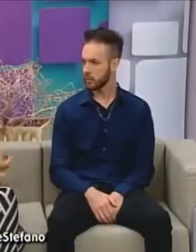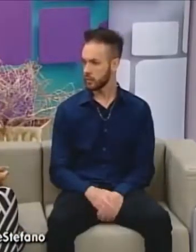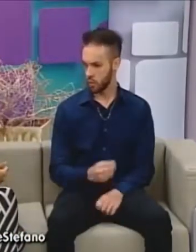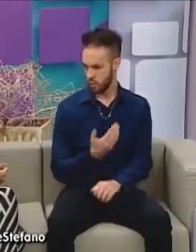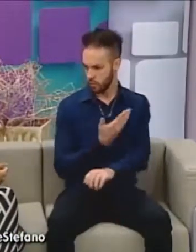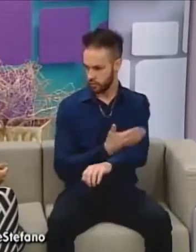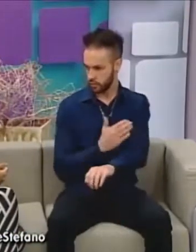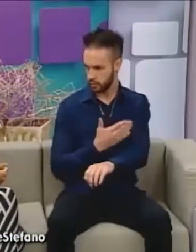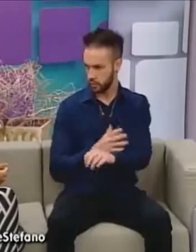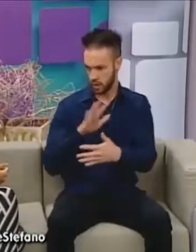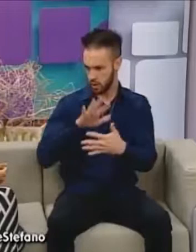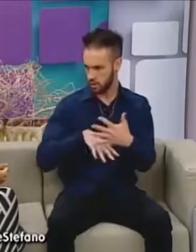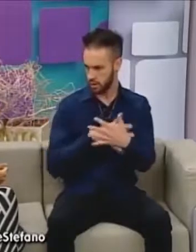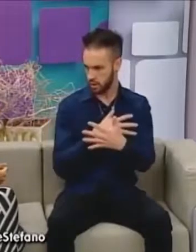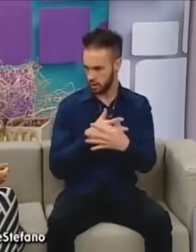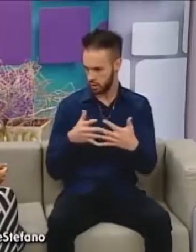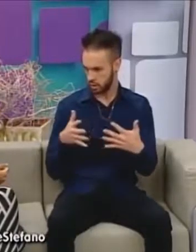Ele cursou uma escola especial?